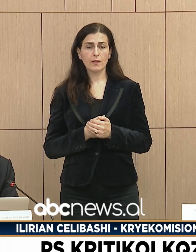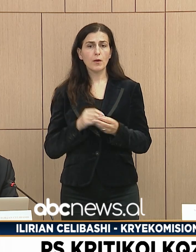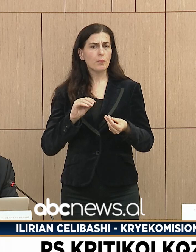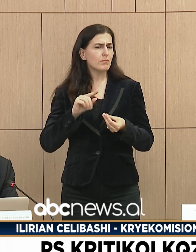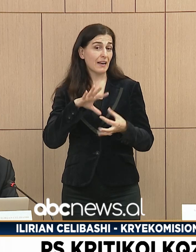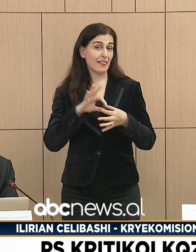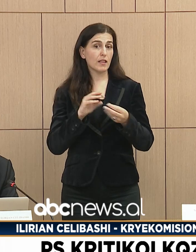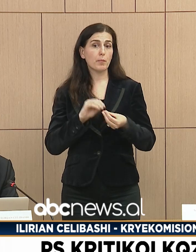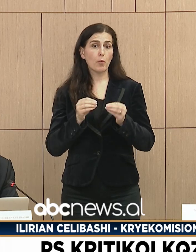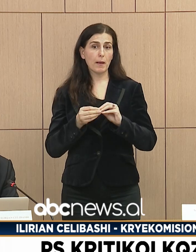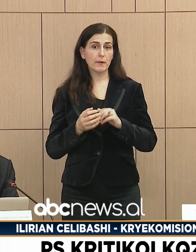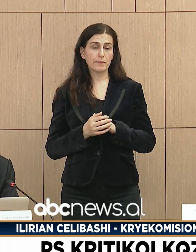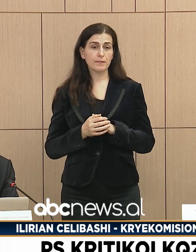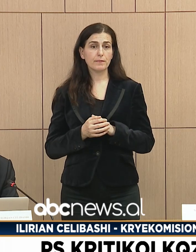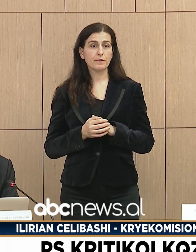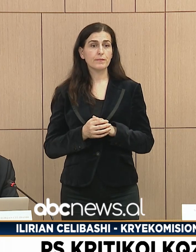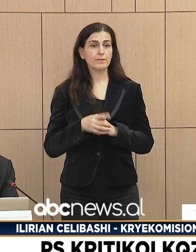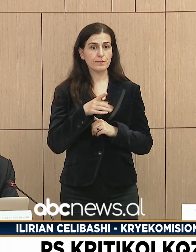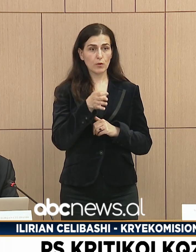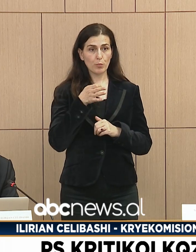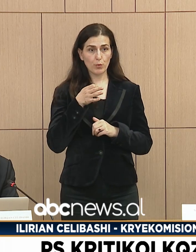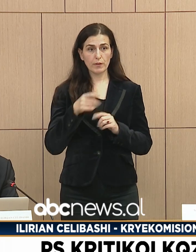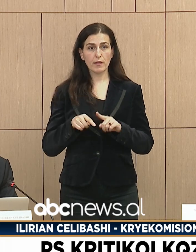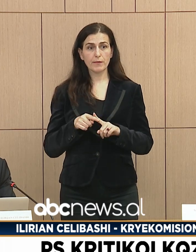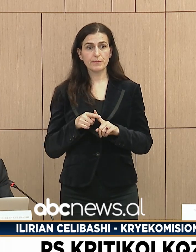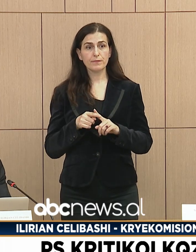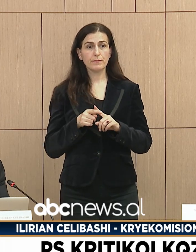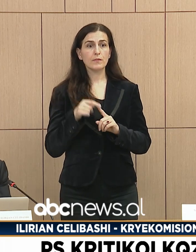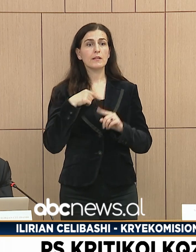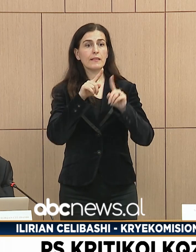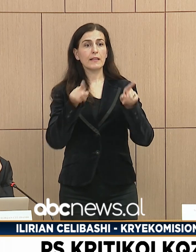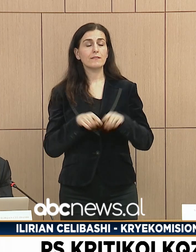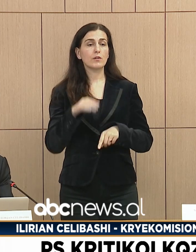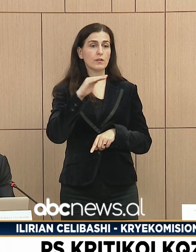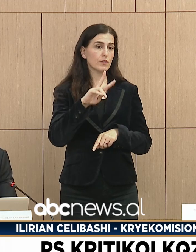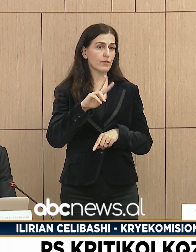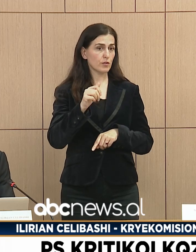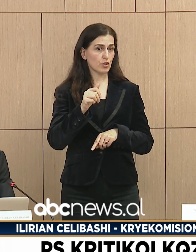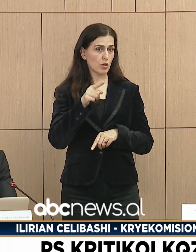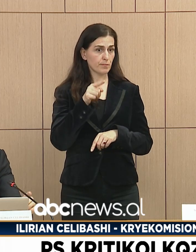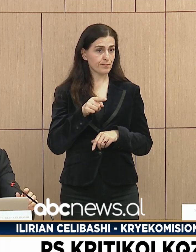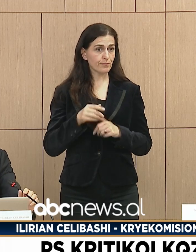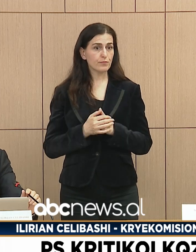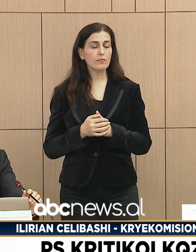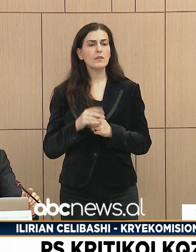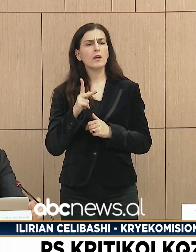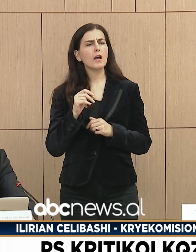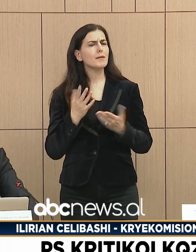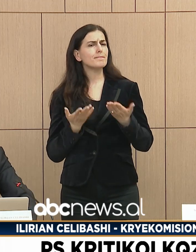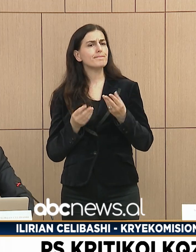problematikë. Zoti Celibashi, Megi Mahili nga Radio Televizioni Shqiptar. A ka